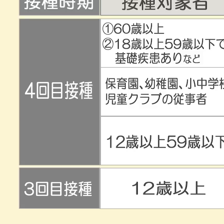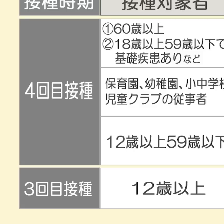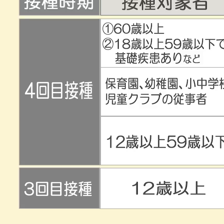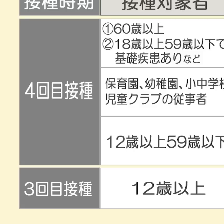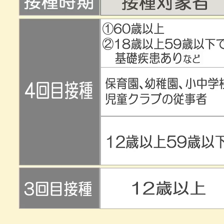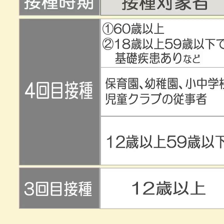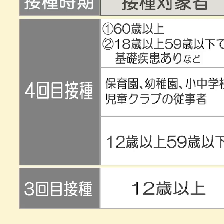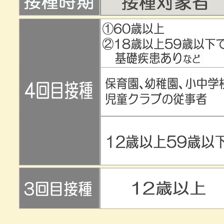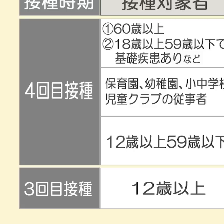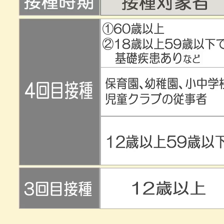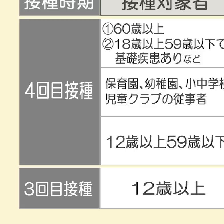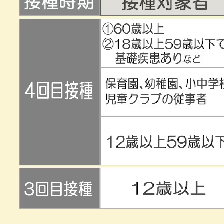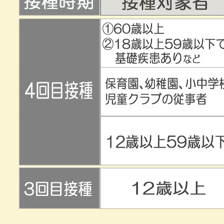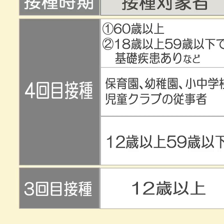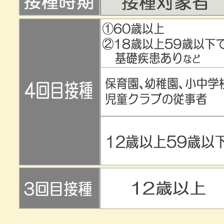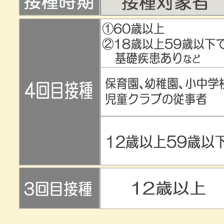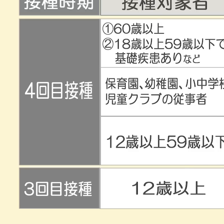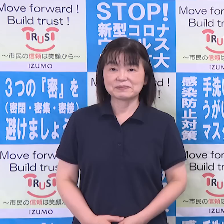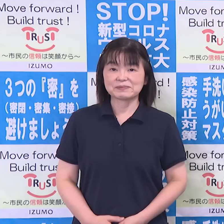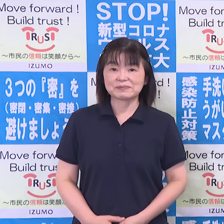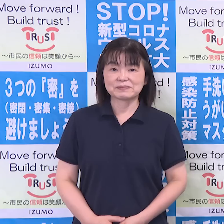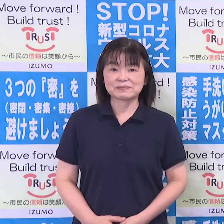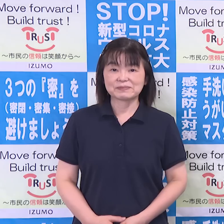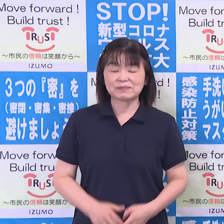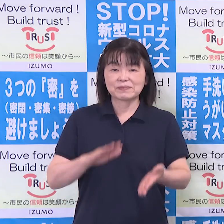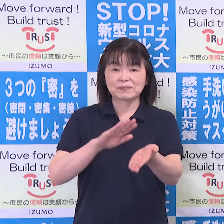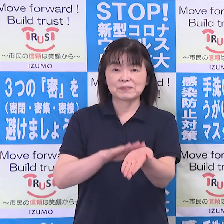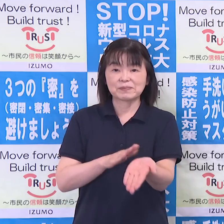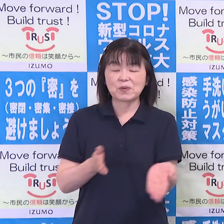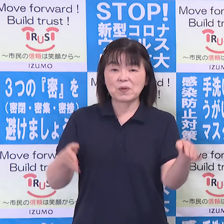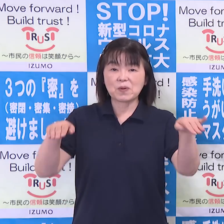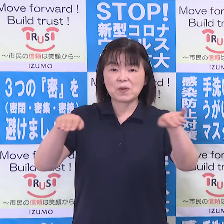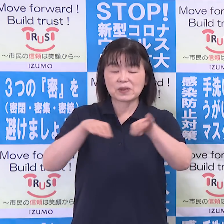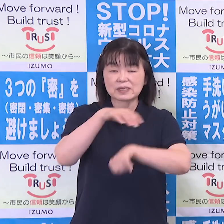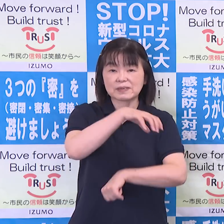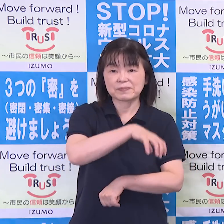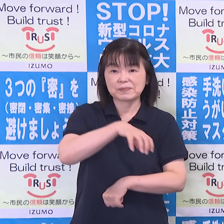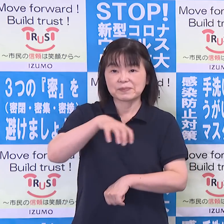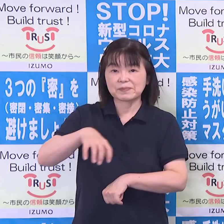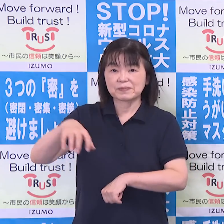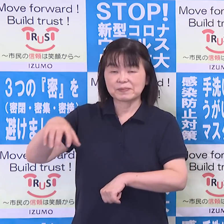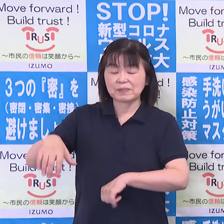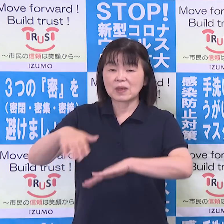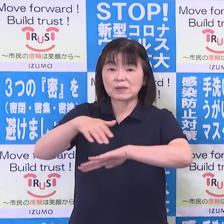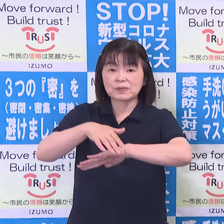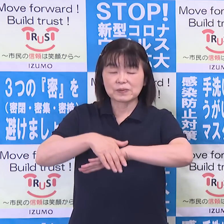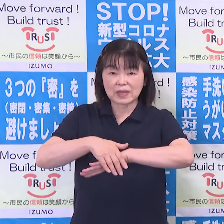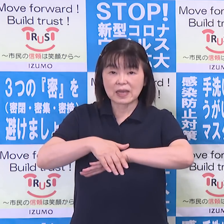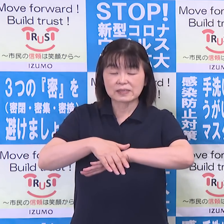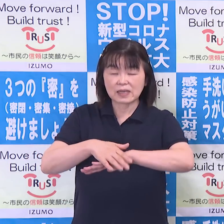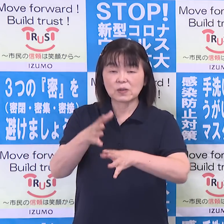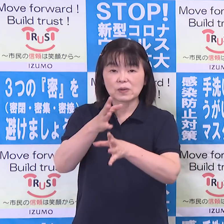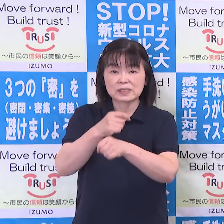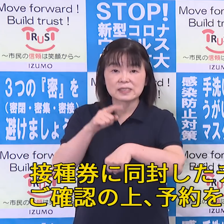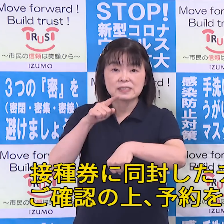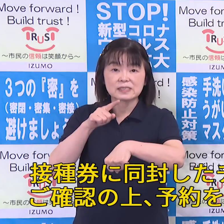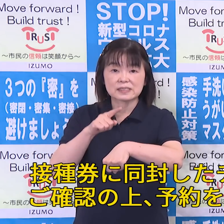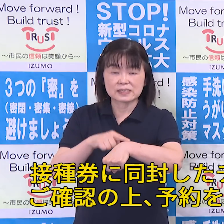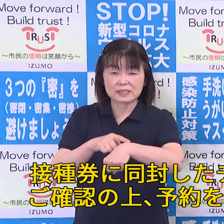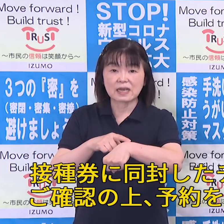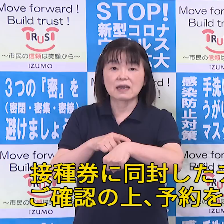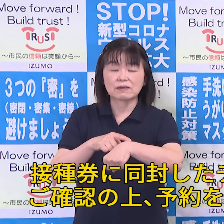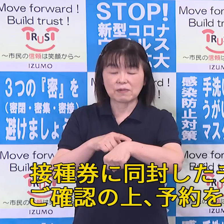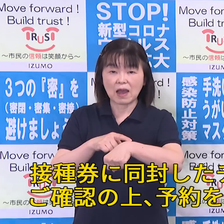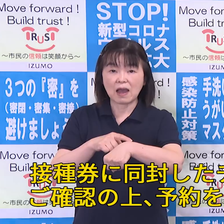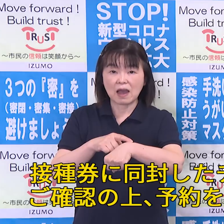れの医療機関で受け付けます。医療機関ごとに受付日時が異なりますので、詳しくは接種